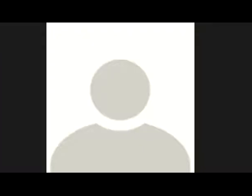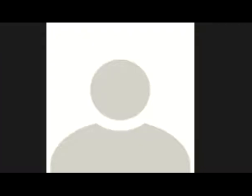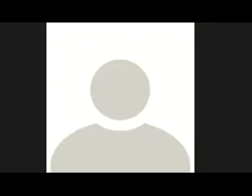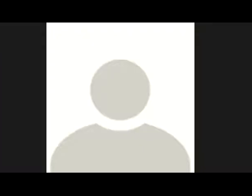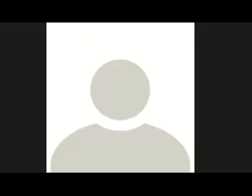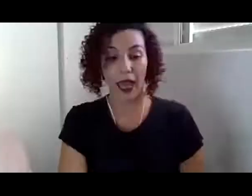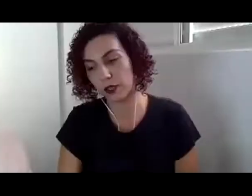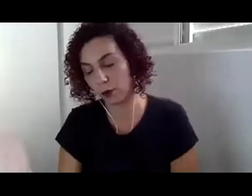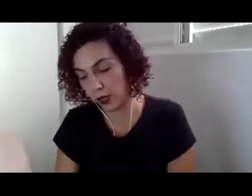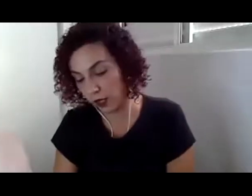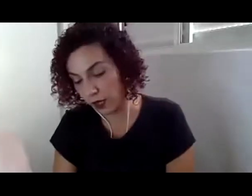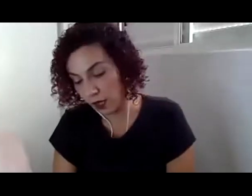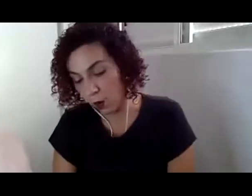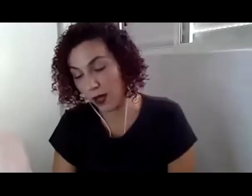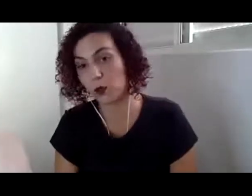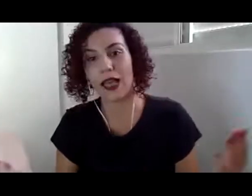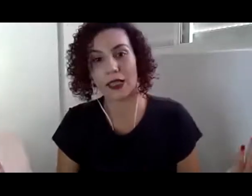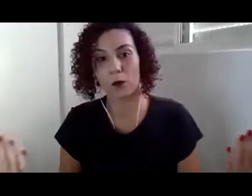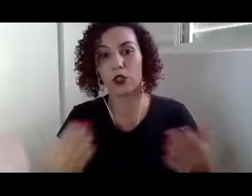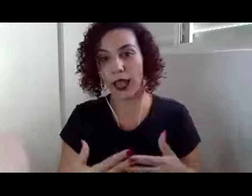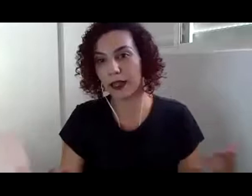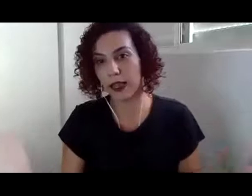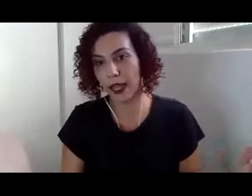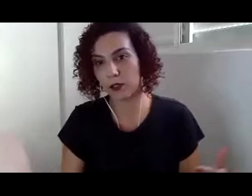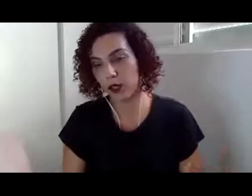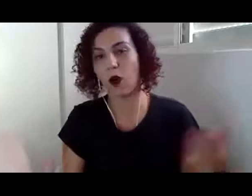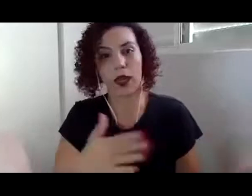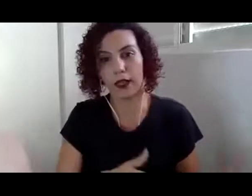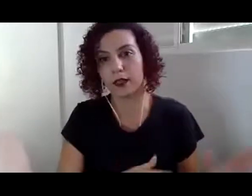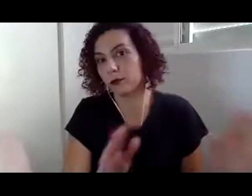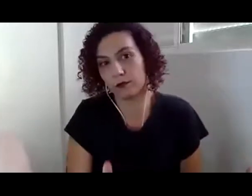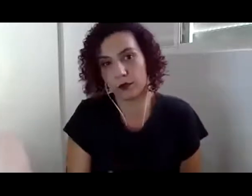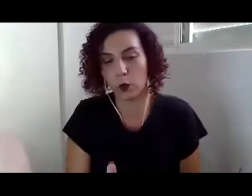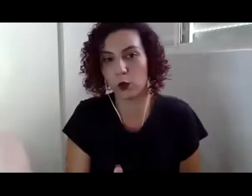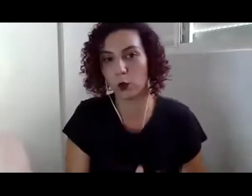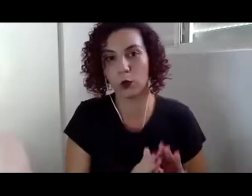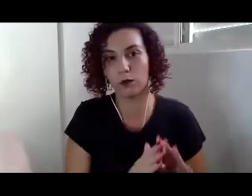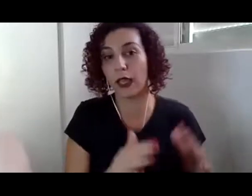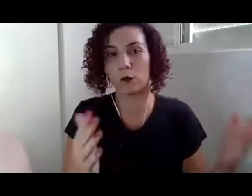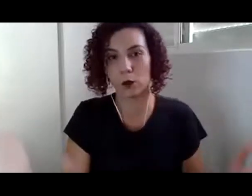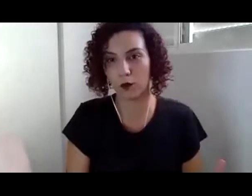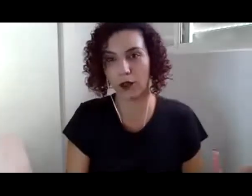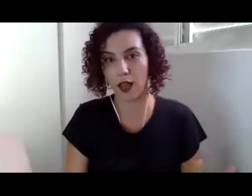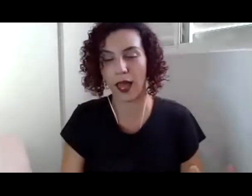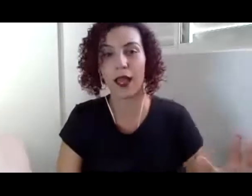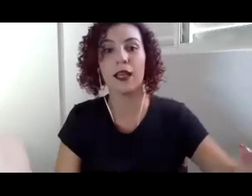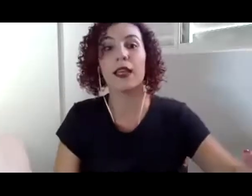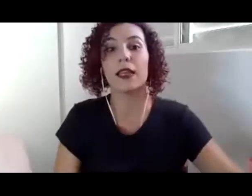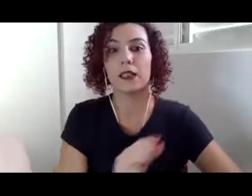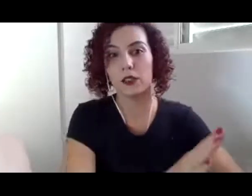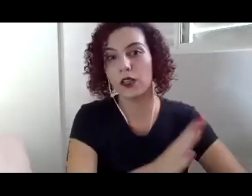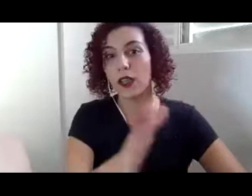disso, além de ser talvez uma associação direta, né, de que, ok, todo surdo, nenhum surdo vai